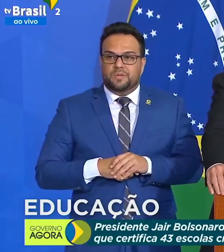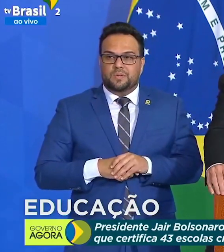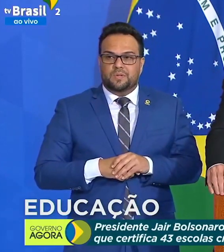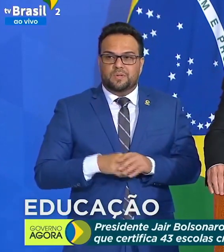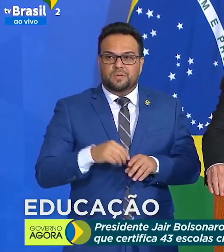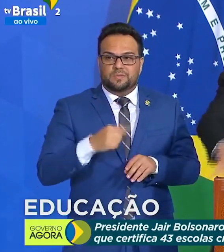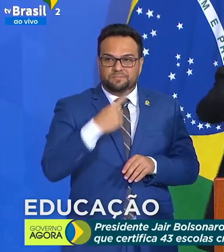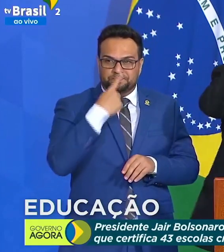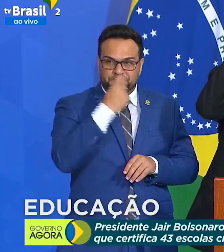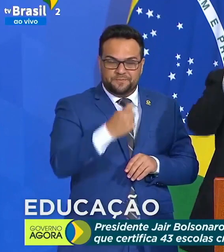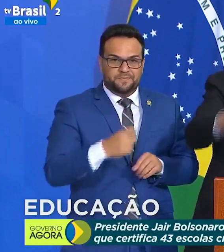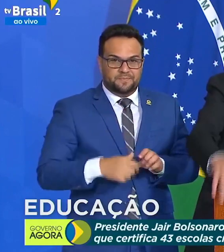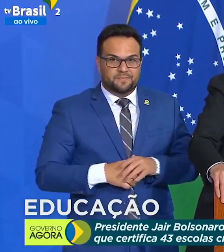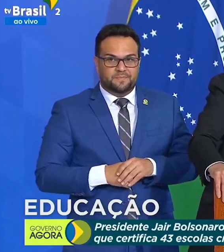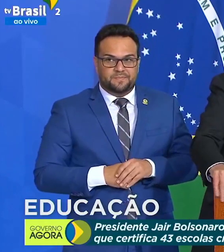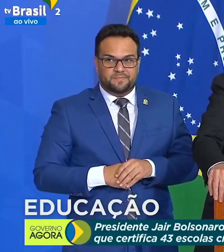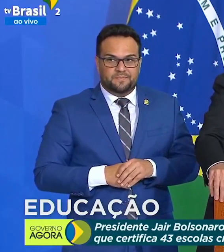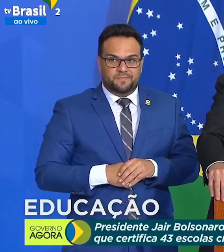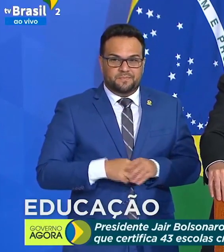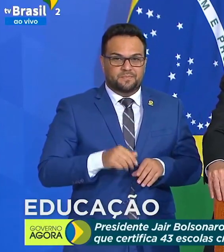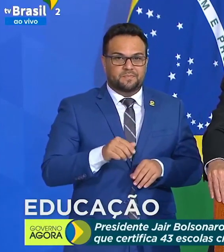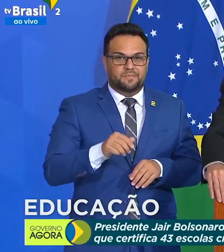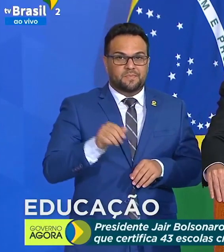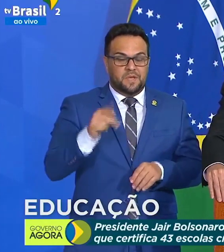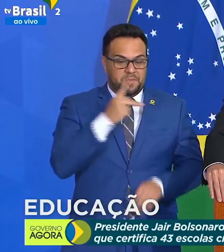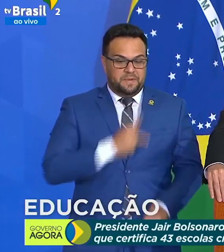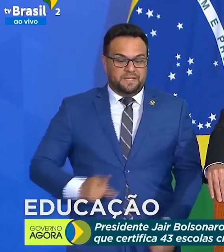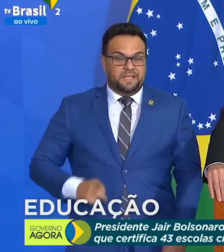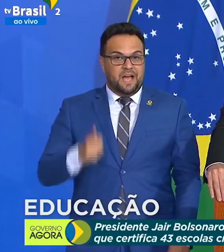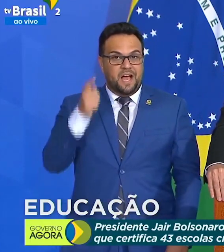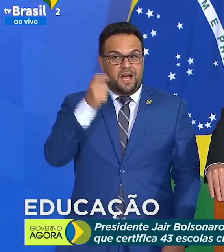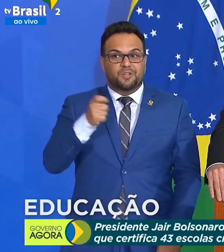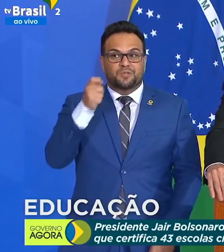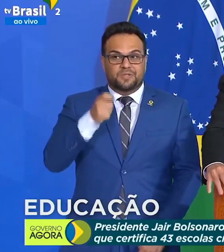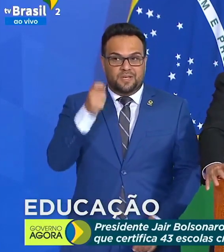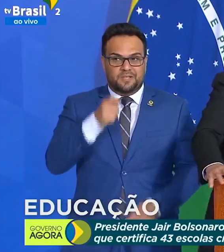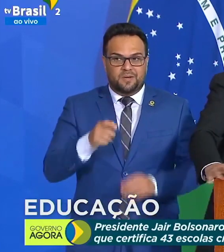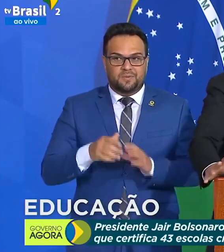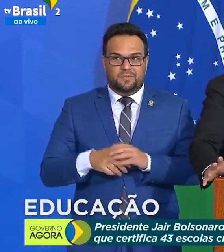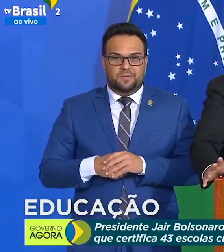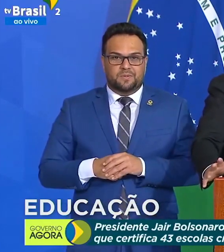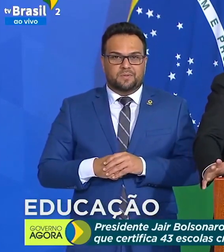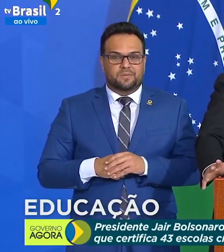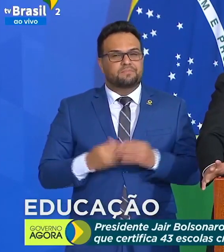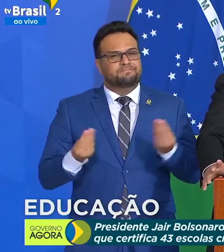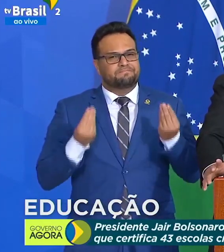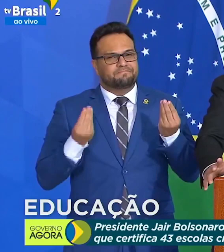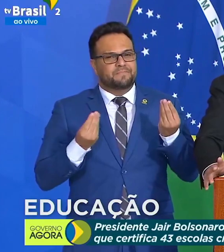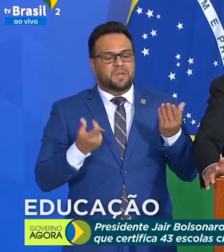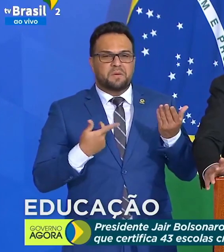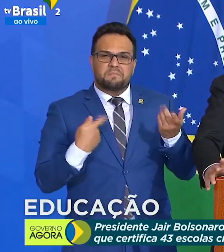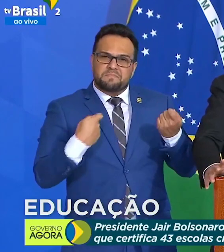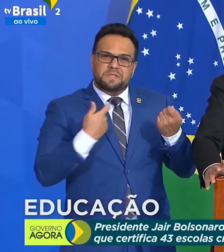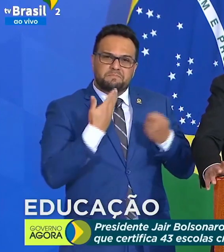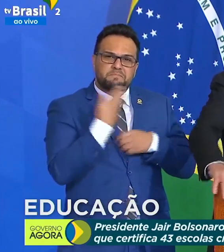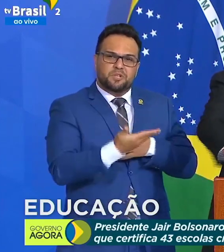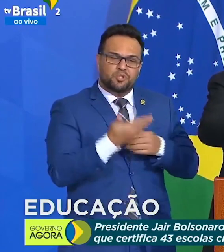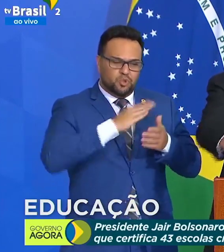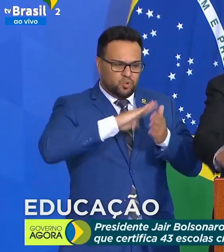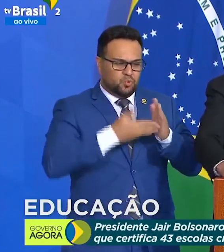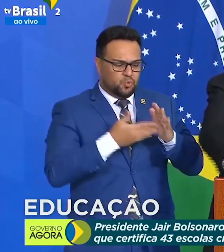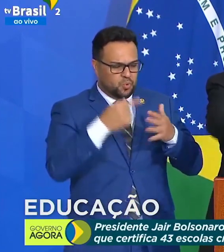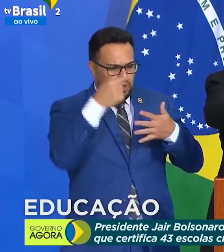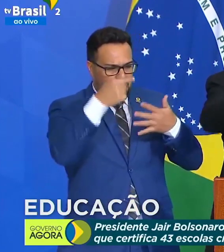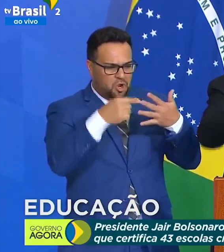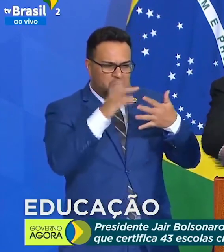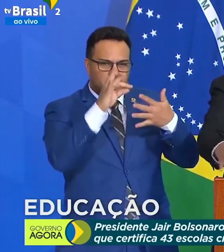reprimenda do presidente aí da associação de bares, restaurantes, etc, etc. Poxa, tem que medir palavra para tudo? Eu me